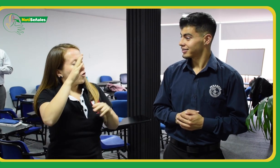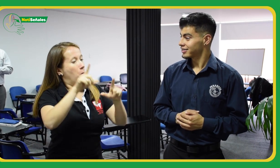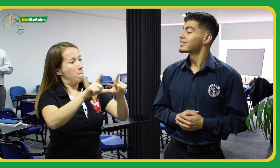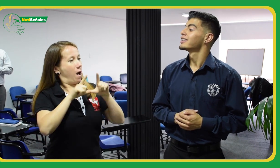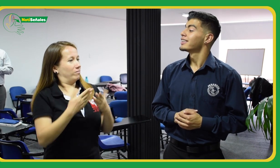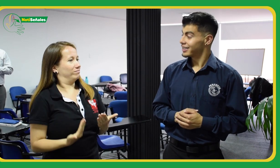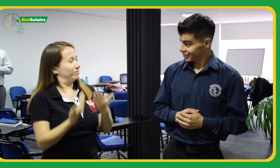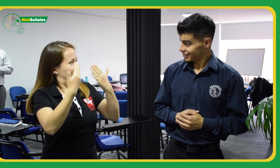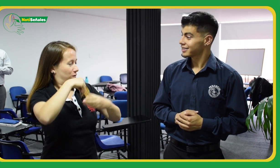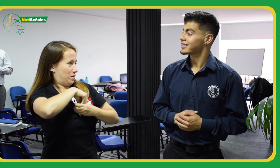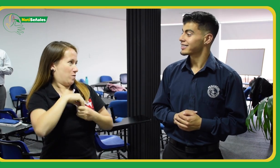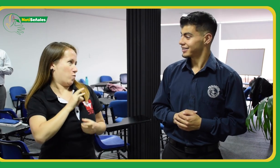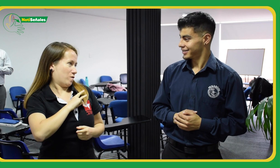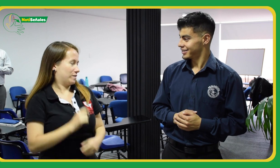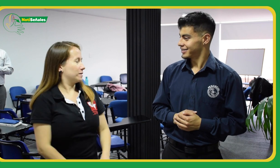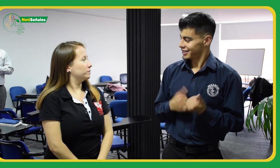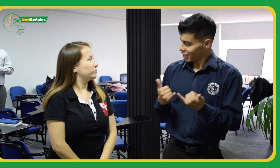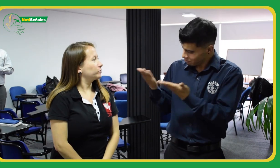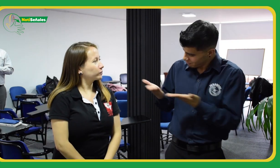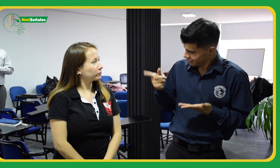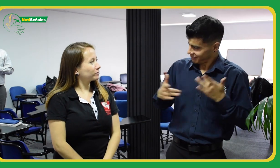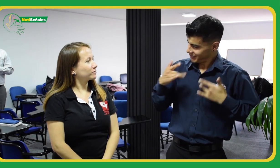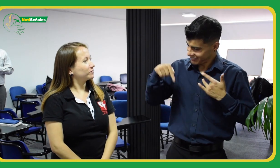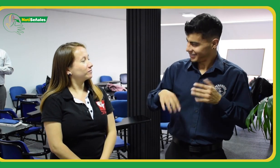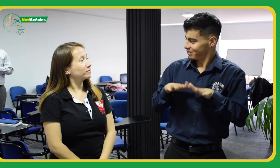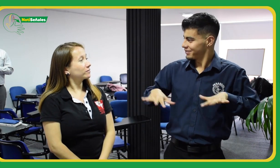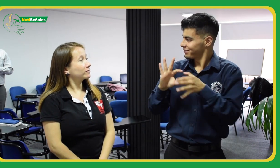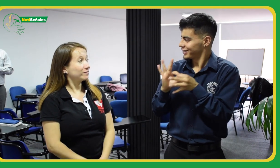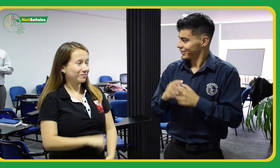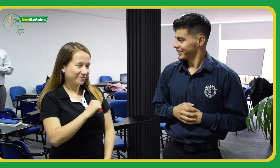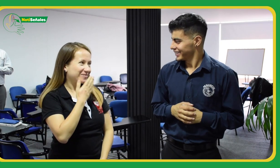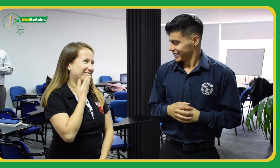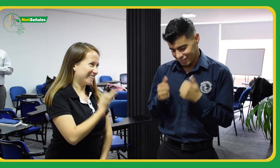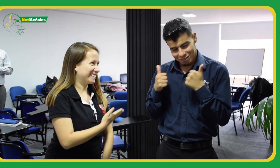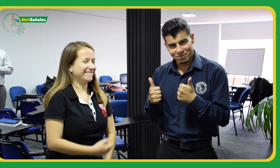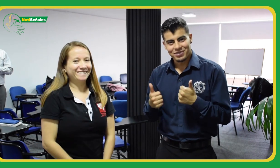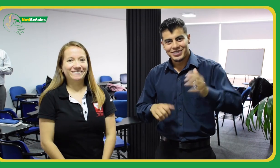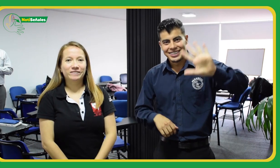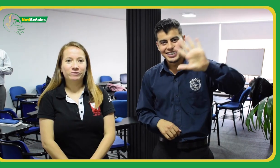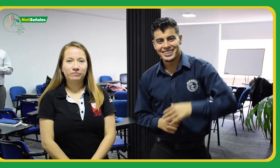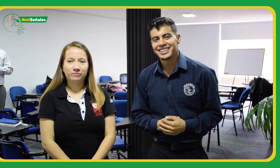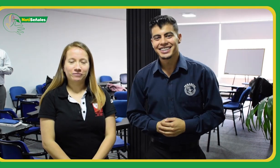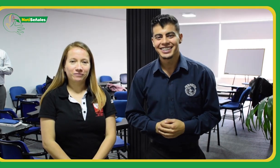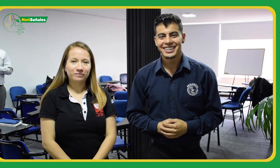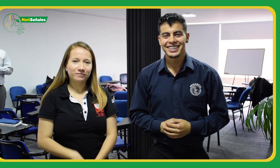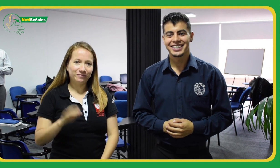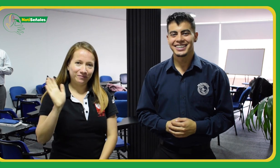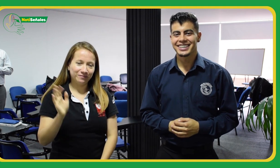información que a futuro una vez nos grabemos de la universidad nos servirá bienvenidas pero disfrutes este espacio Sí gracias Muy bien Adiós chao